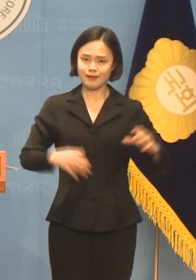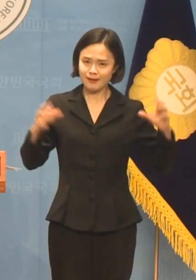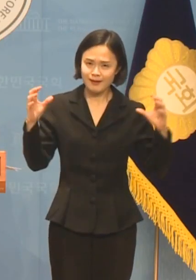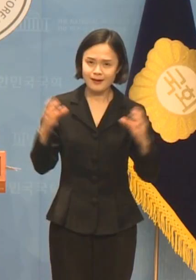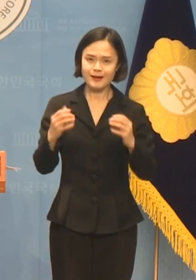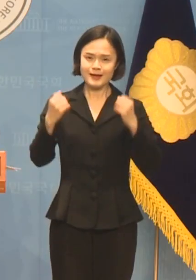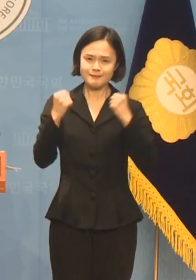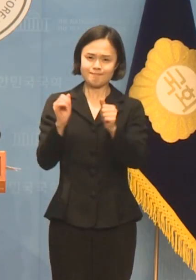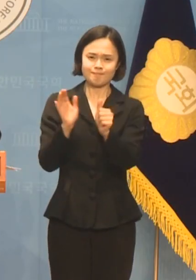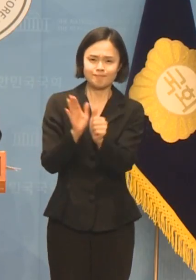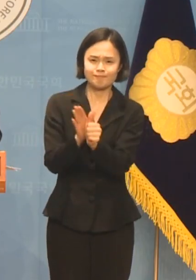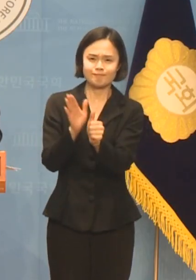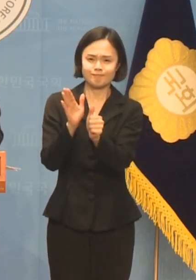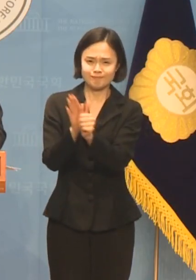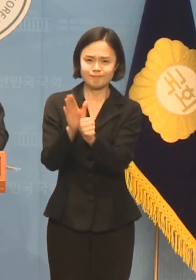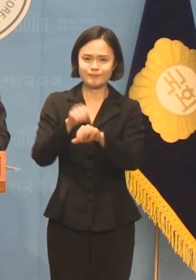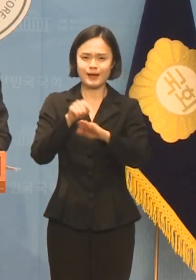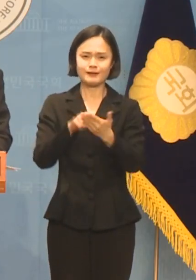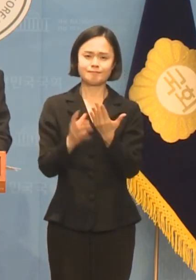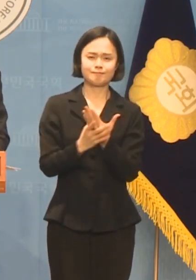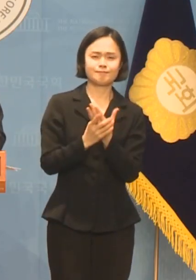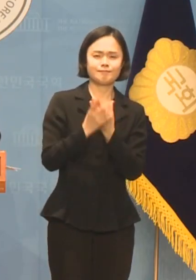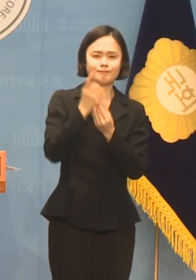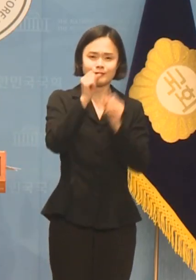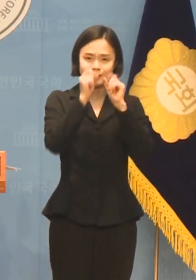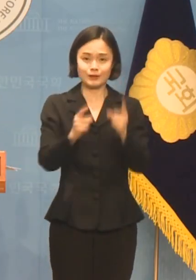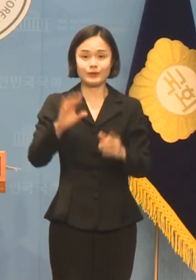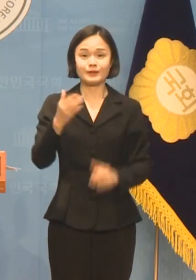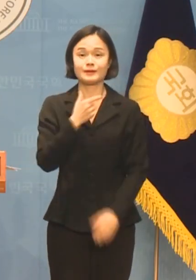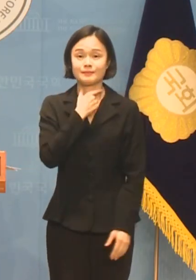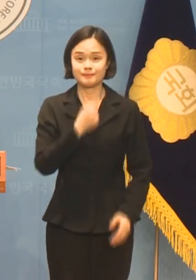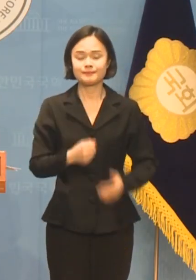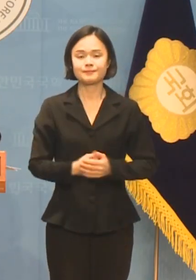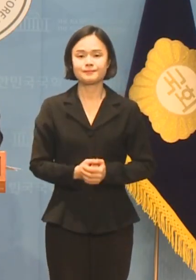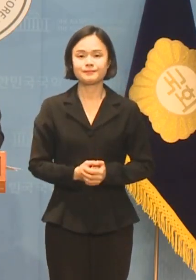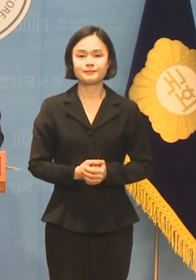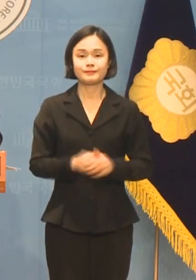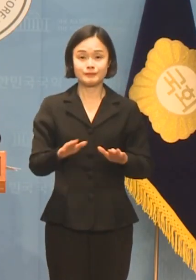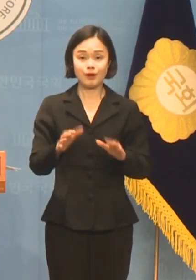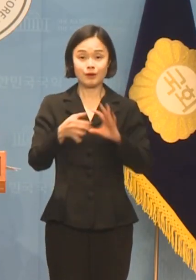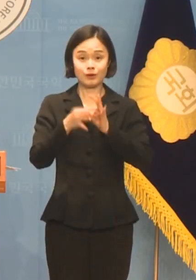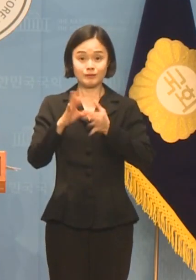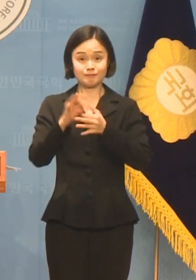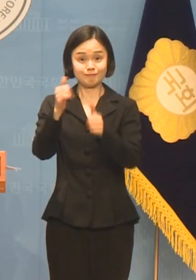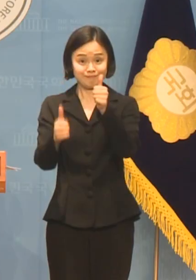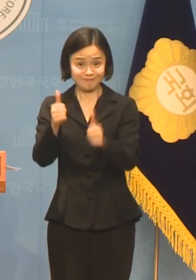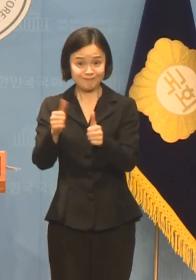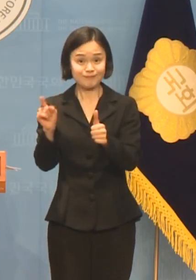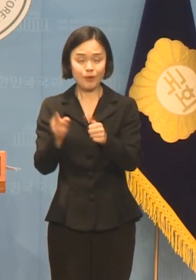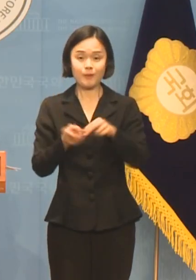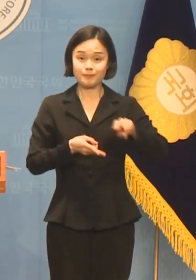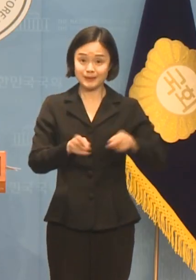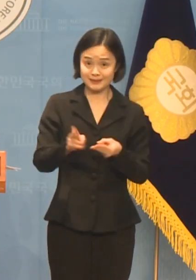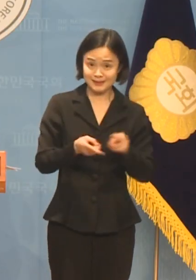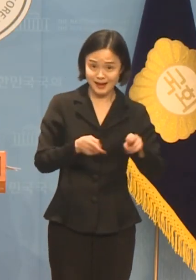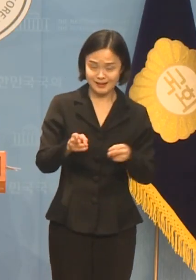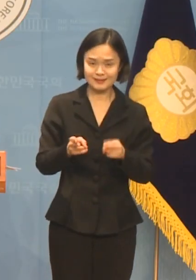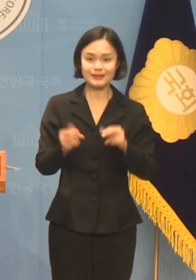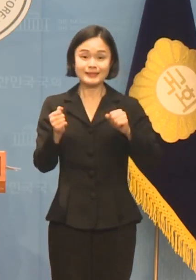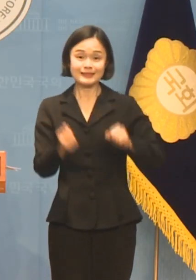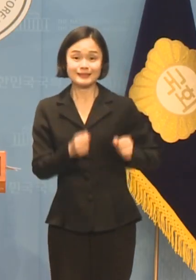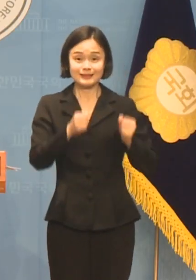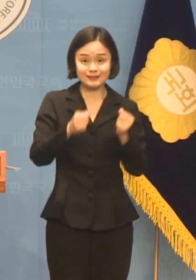하나 되는 기회가 되길 바랍니다. 이번 대회는 빙상, 스키, 컬링,